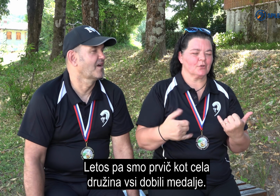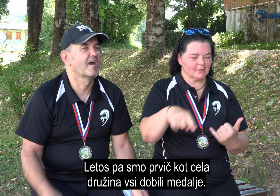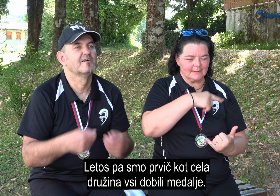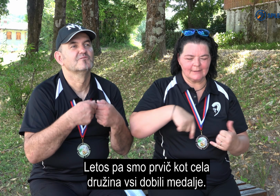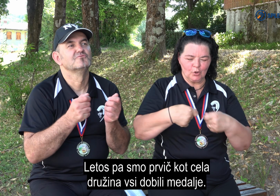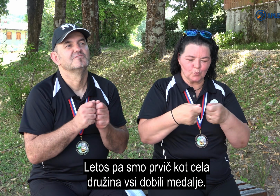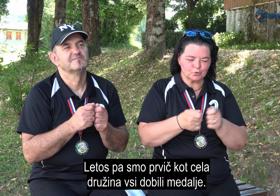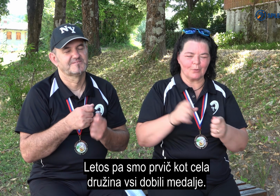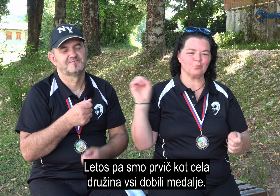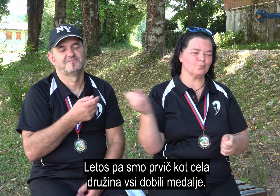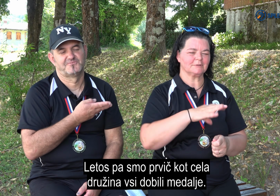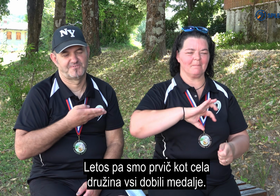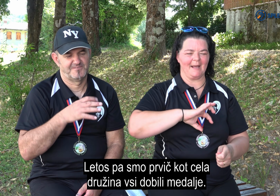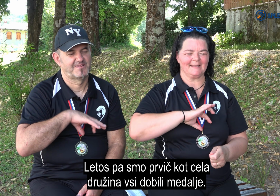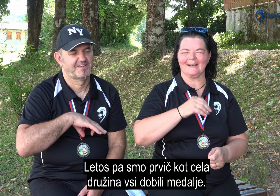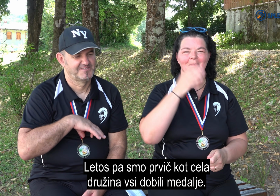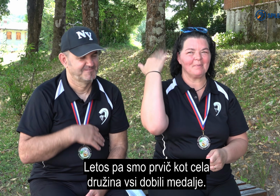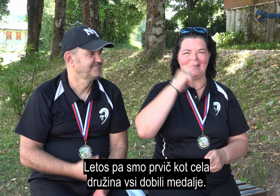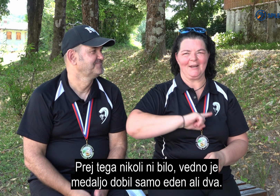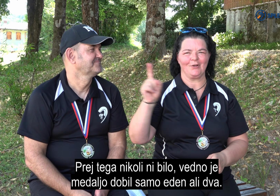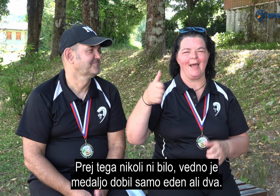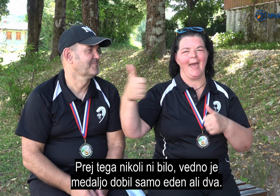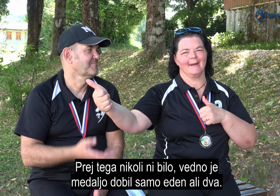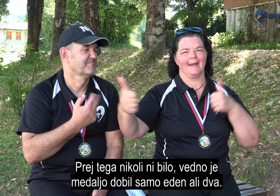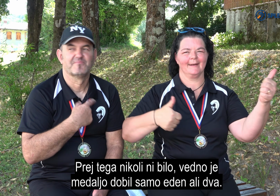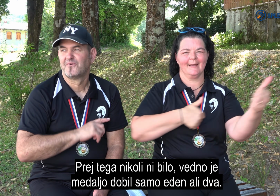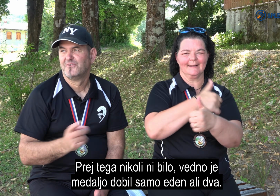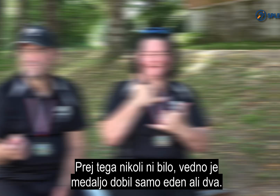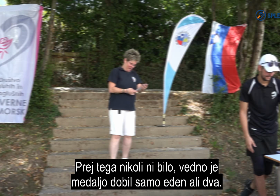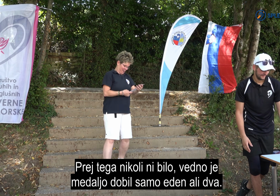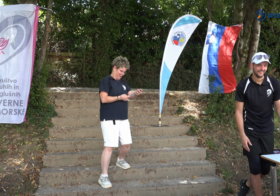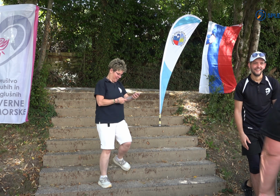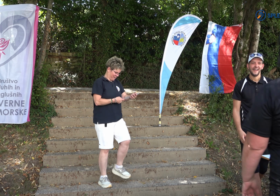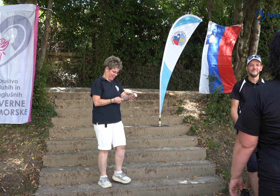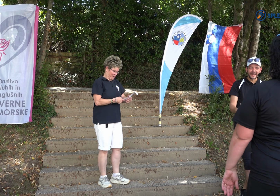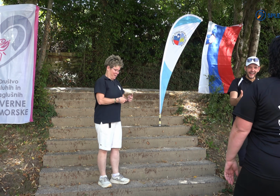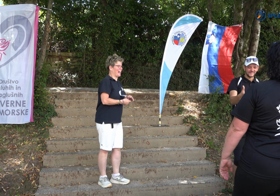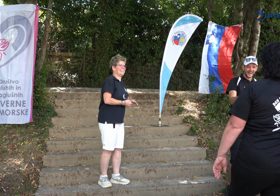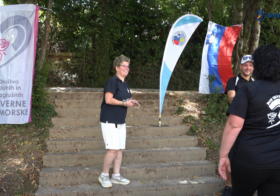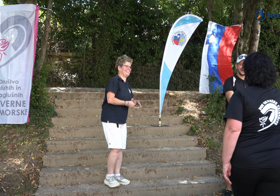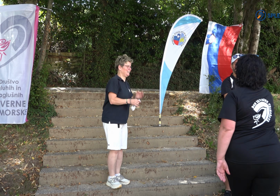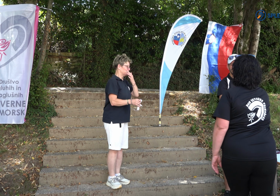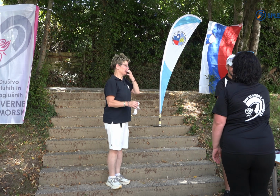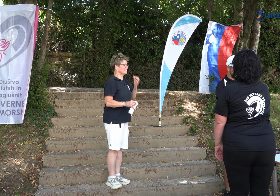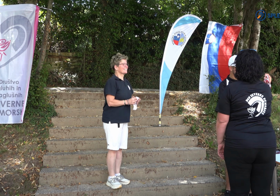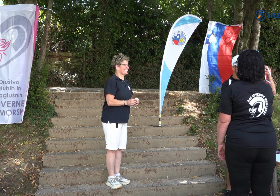Letos pa smo prvič kot cela družina vsi dobili medalje. Prej tega nikoli ni bilo. Vedno je medaljo dobil samo 1 ali